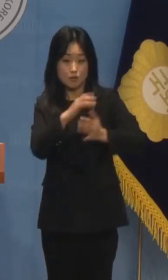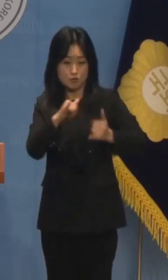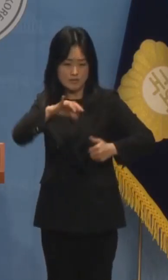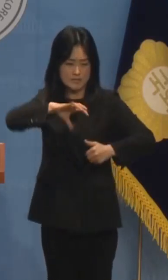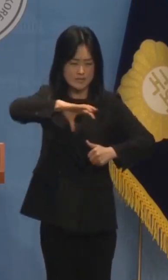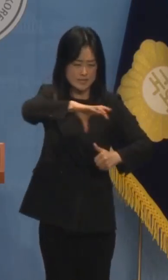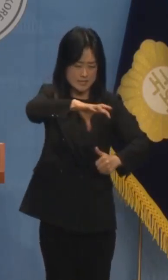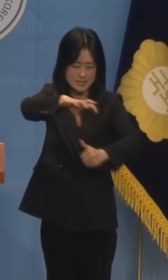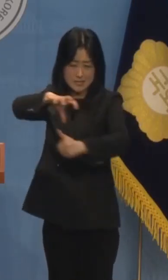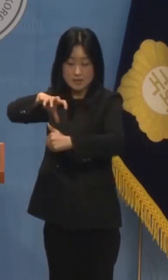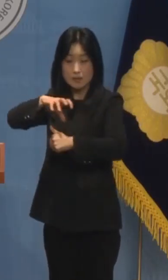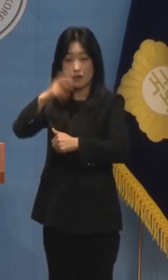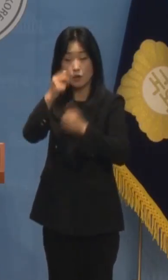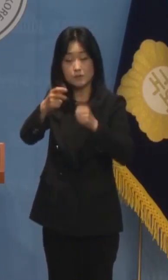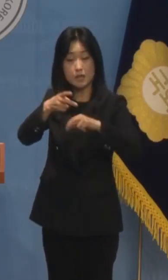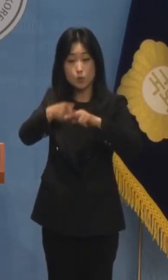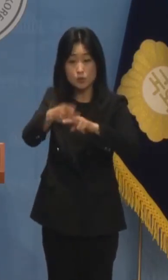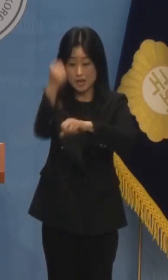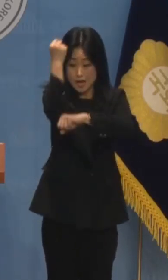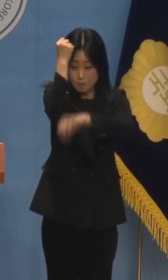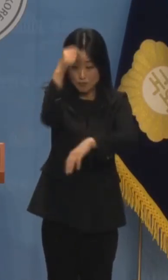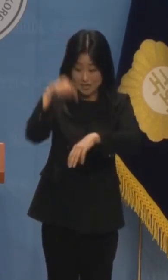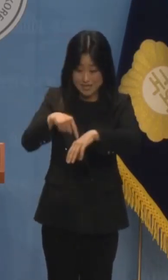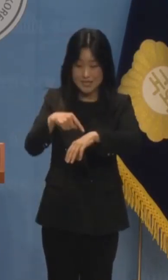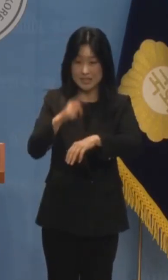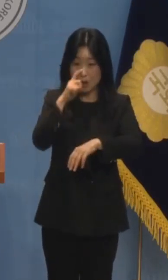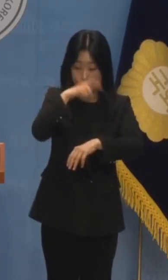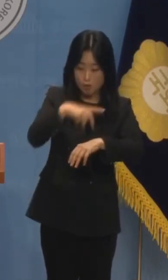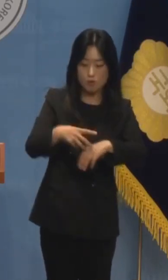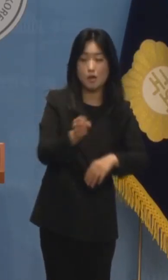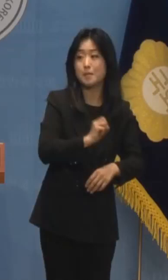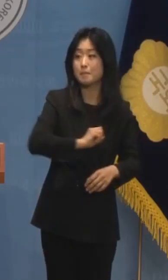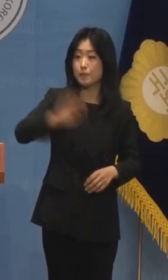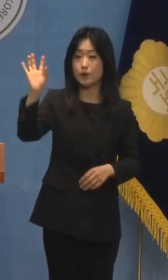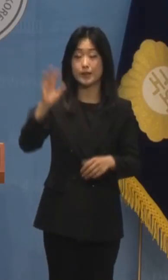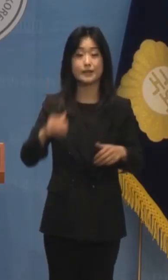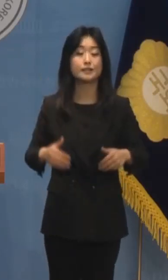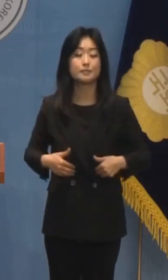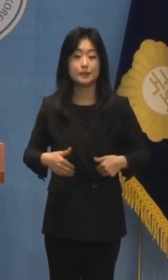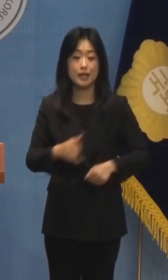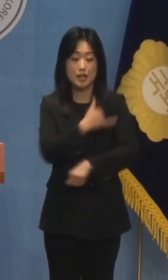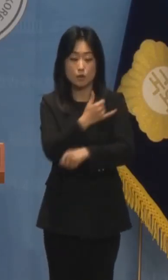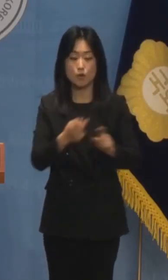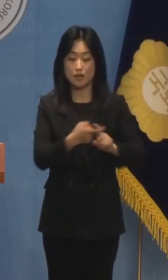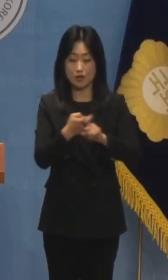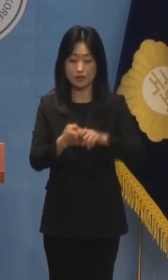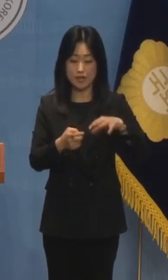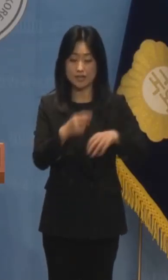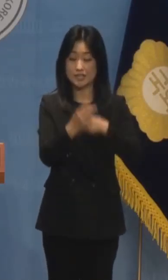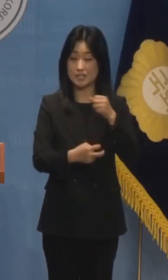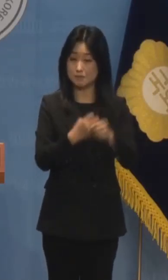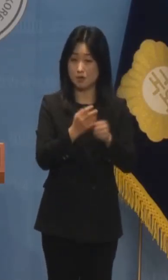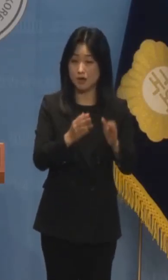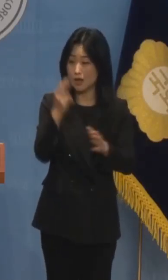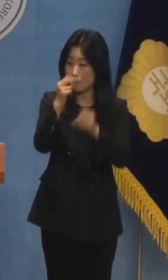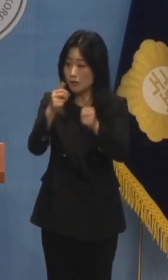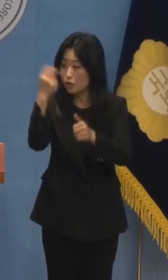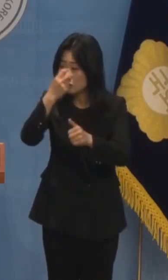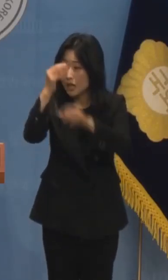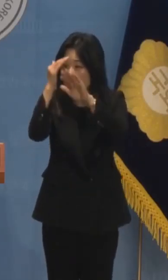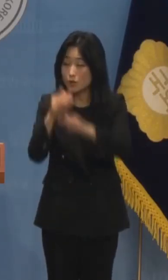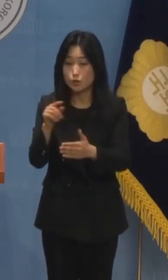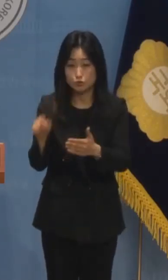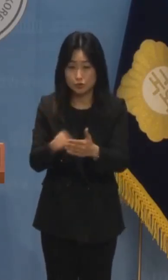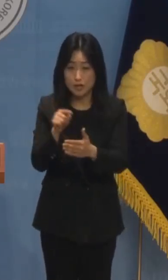올가매는 검찰 독재의 뿌리를 반드시 뽑아내야 합니다. 인권연대는 지난 20년간 검찰의 수사